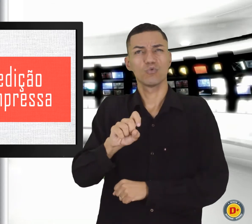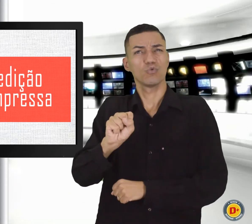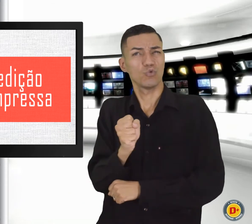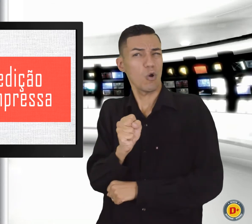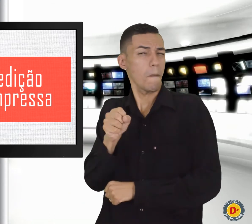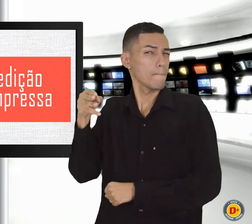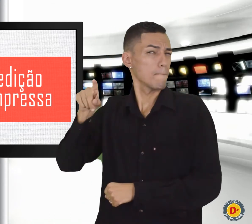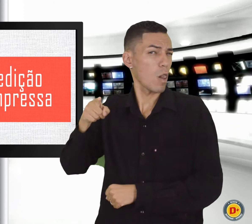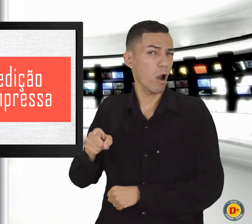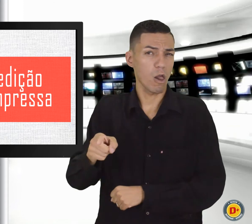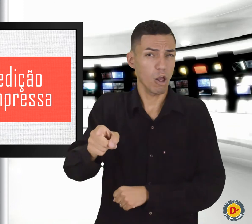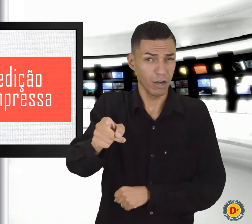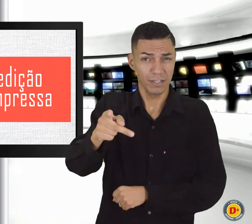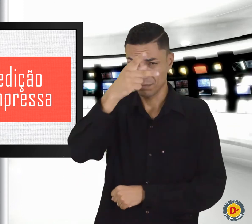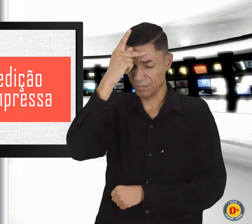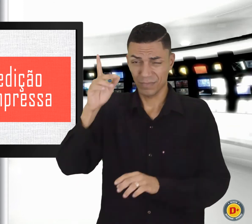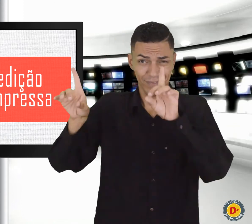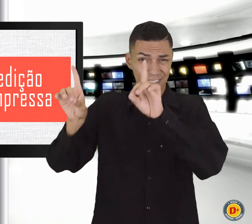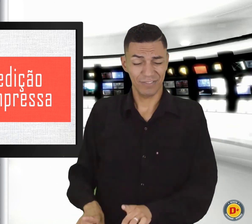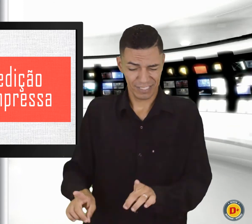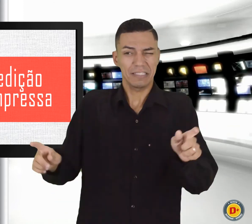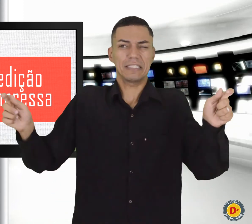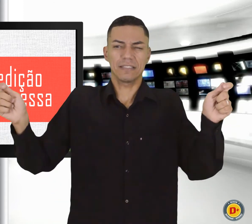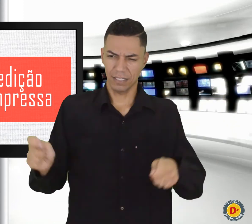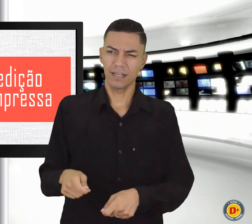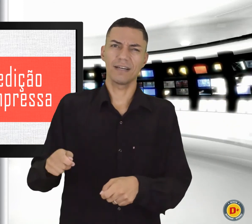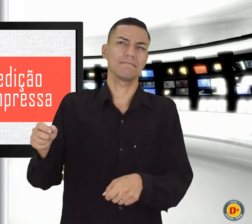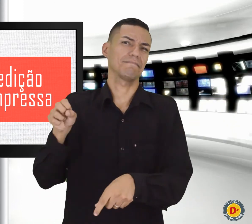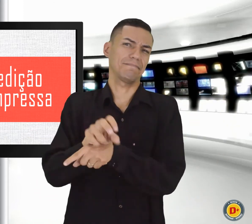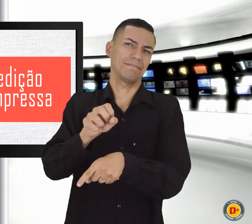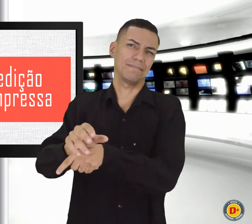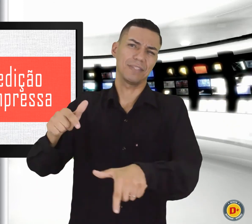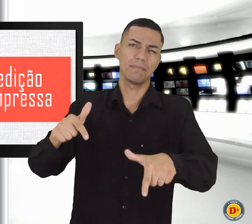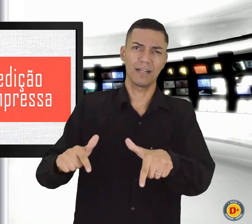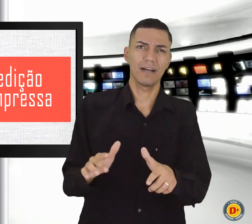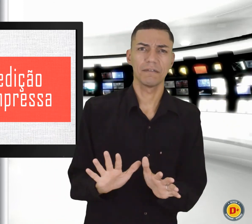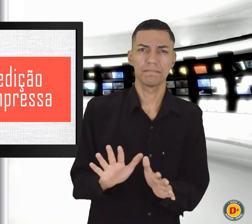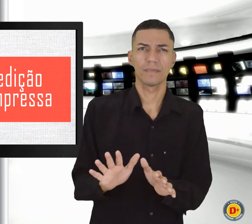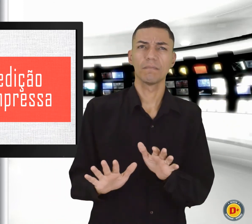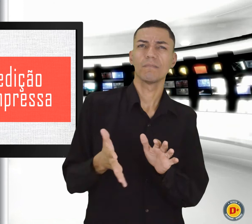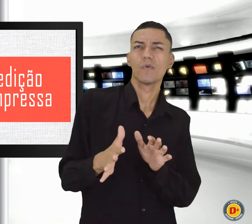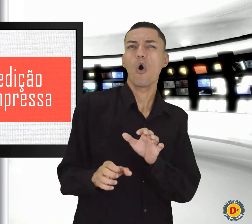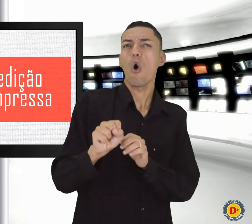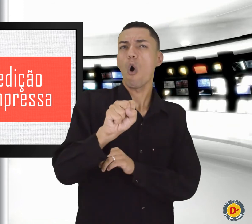inatividade definitiva, por estarem muito fragilizadas por doenças degenerativas ou